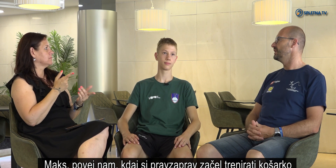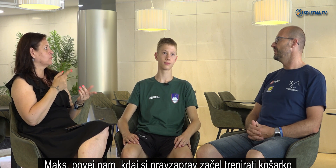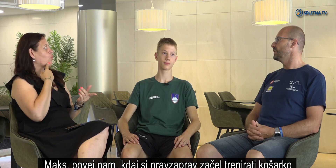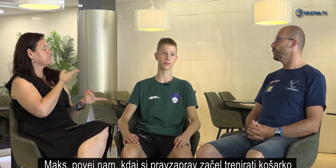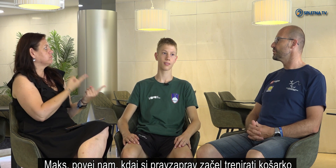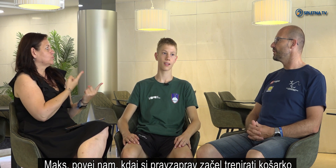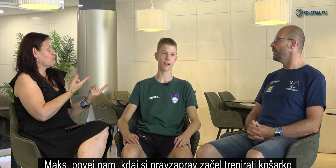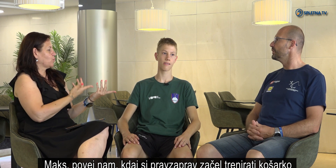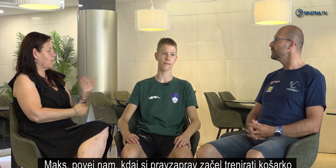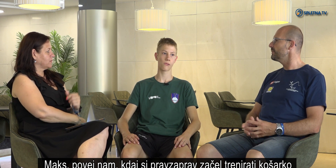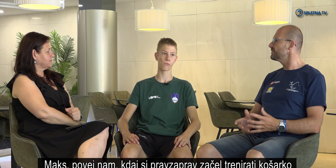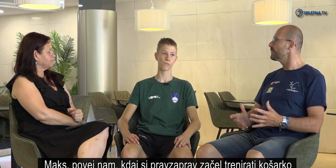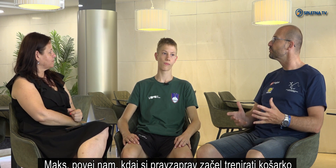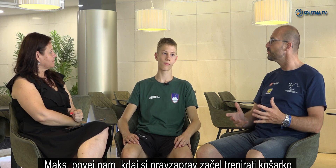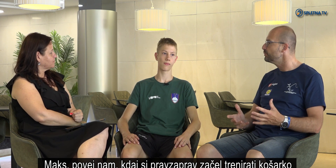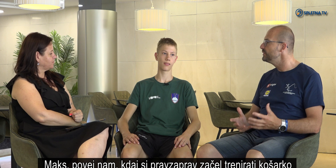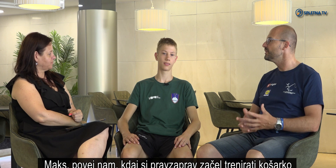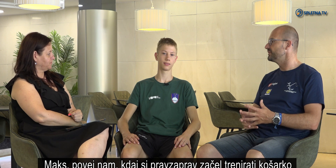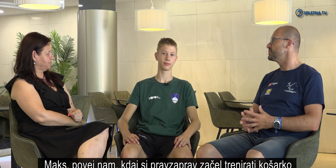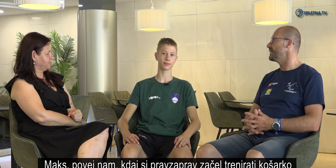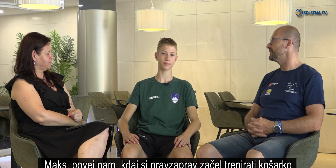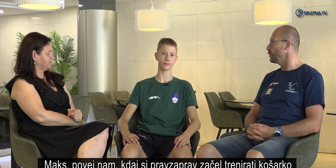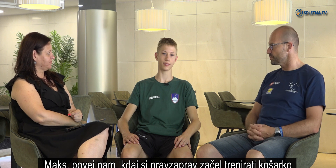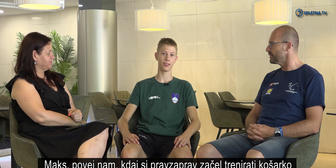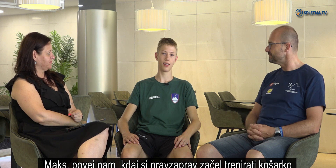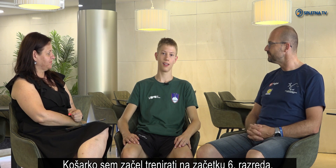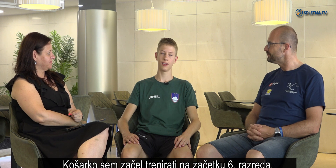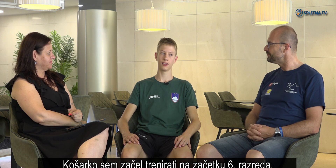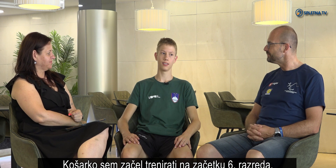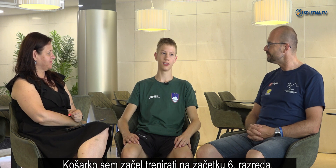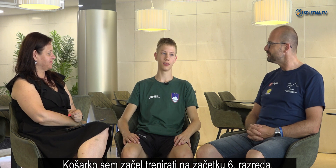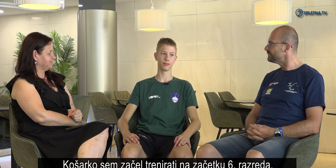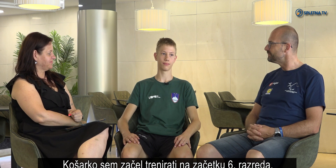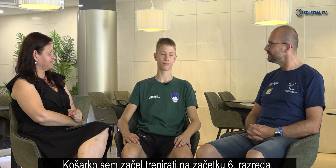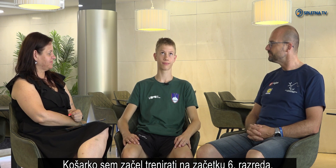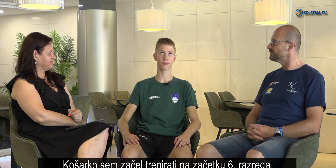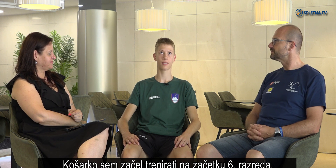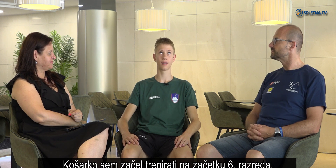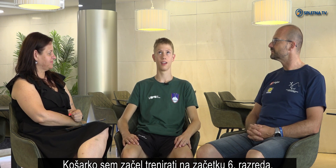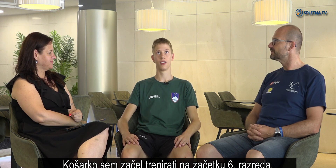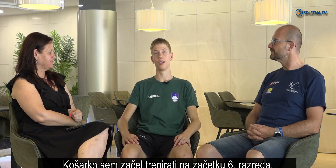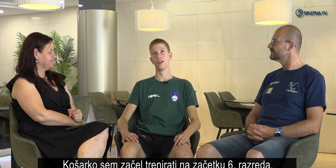trenirati košarko in kdo te je pravzaprav spodbudil, da si začel igrati košarko?